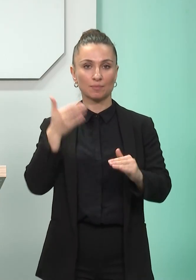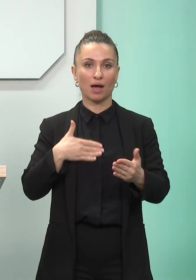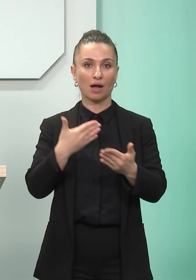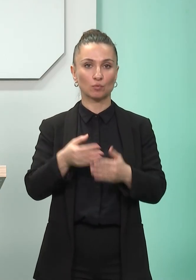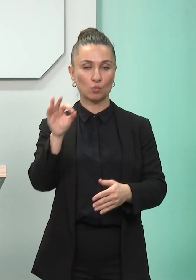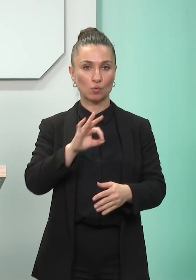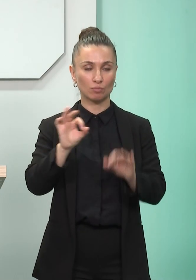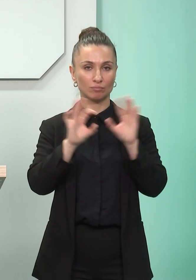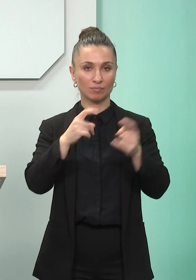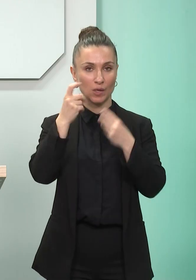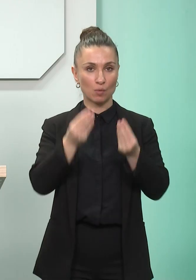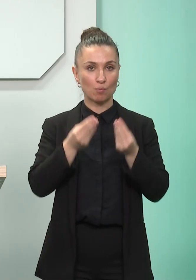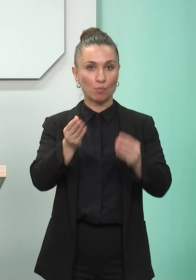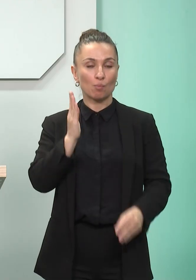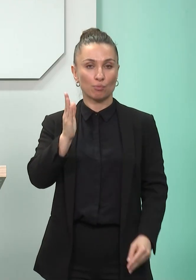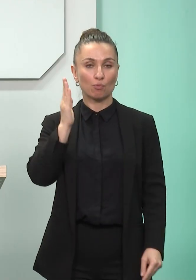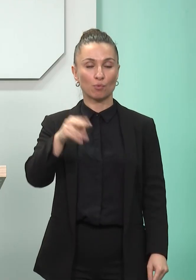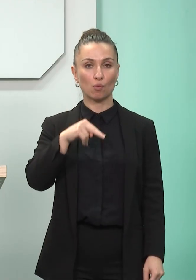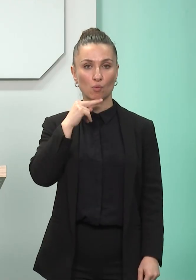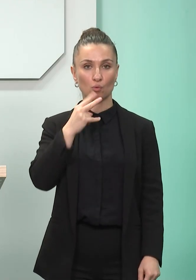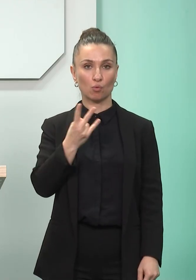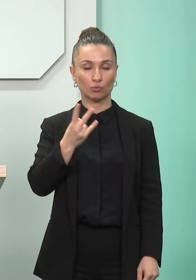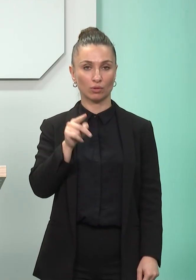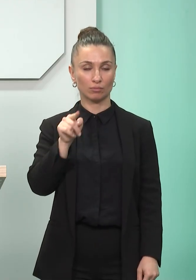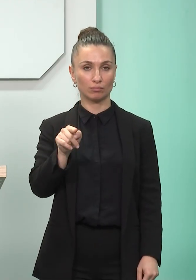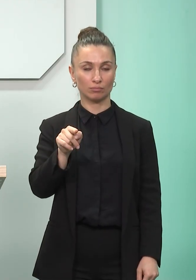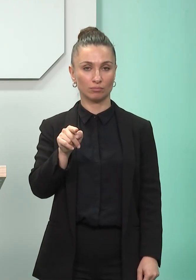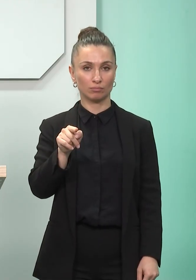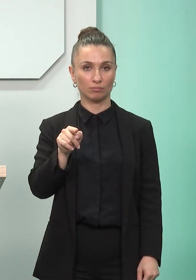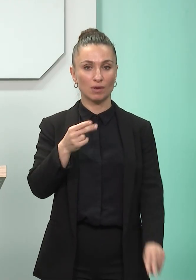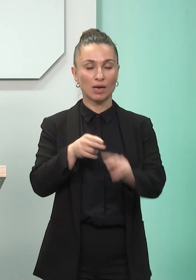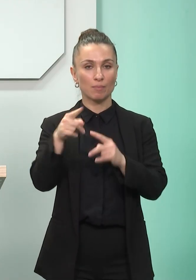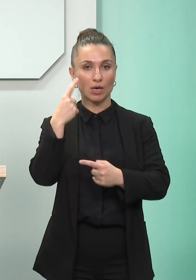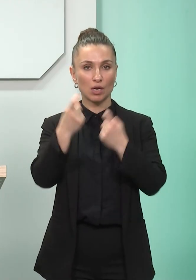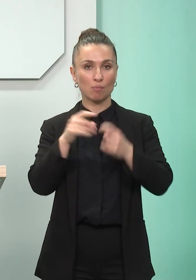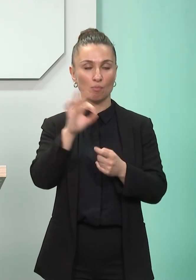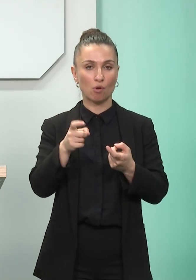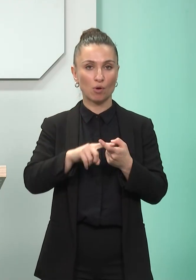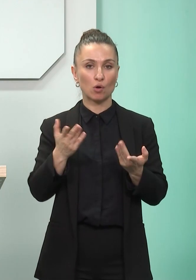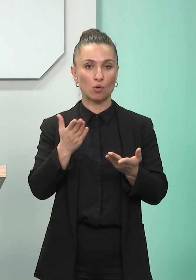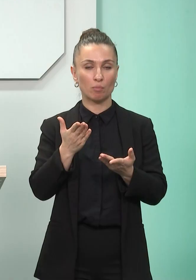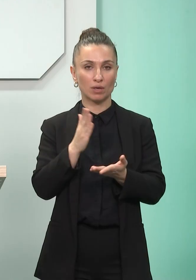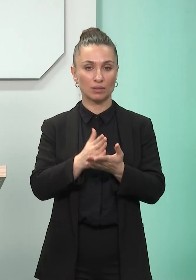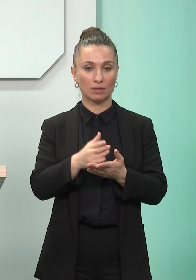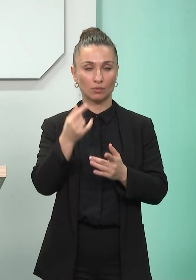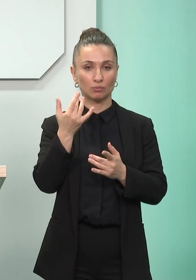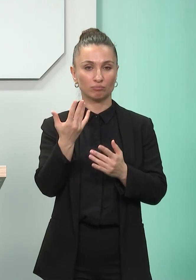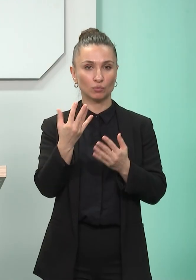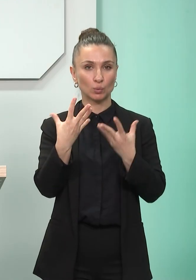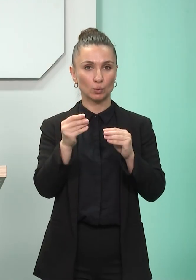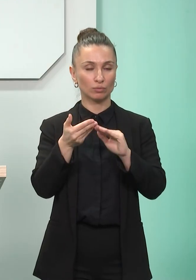აქტივობის შესახებ მოგაწვდით ინფორმაციას, ყურადღება მინდა გავამახვილო იმ ინფორმაციაზე, რომელიც რამდენიმე წუთის